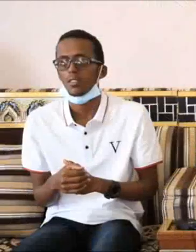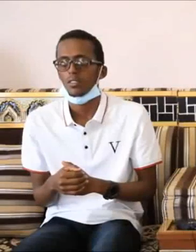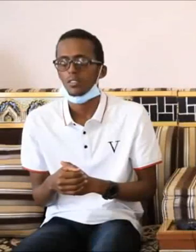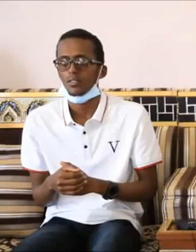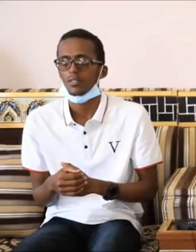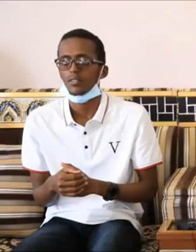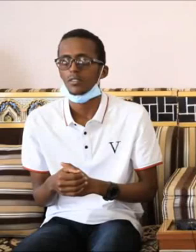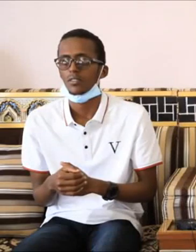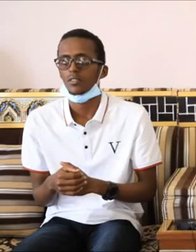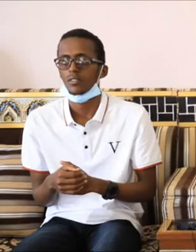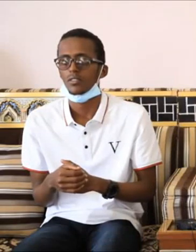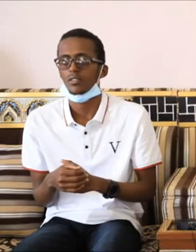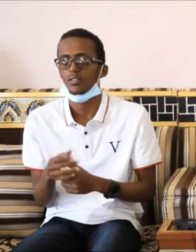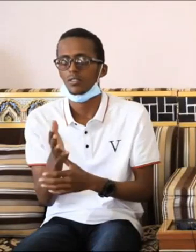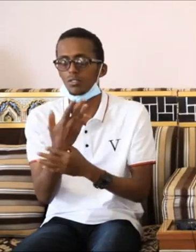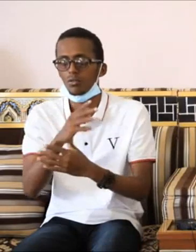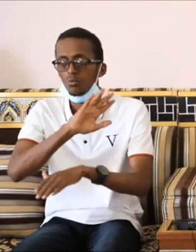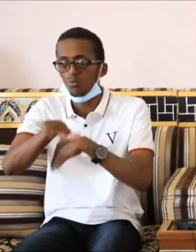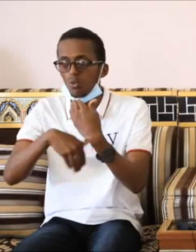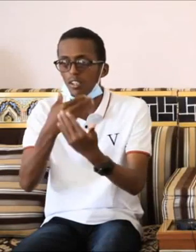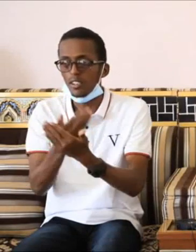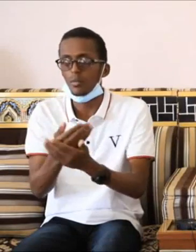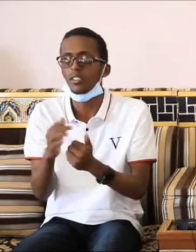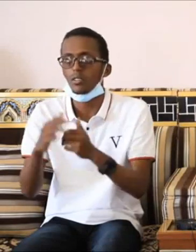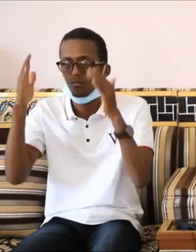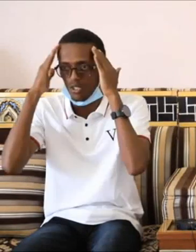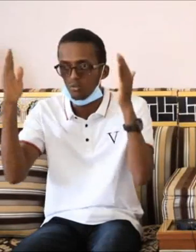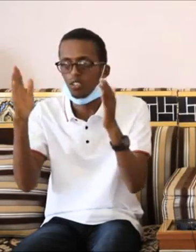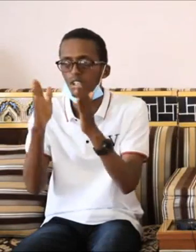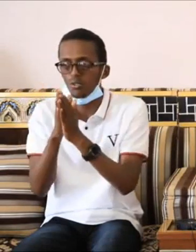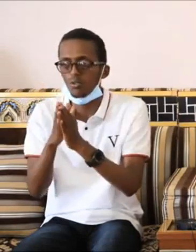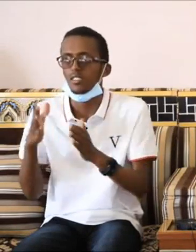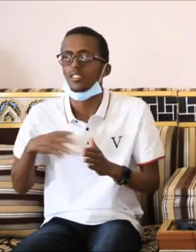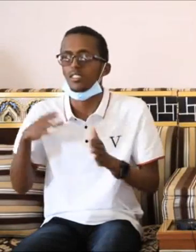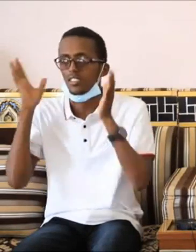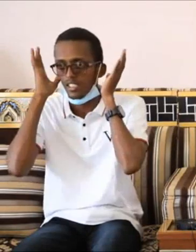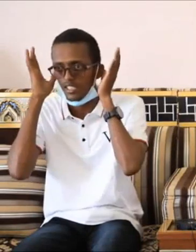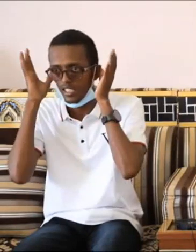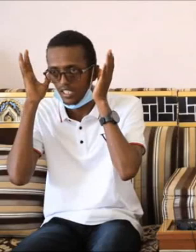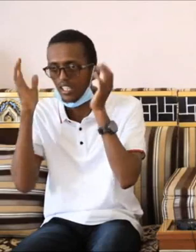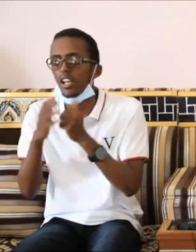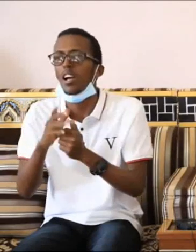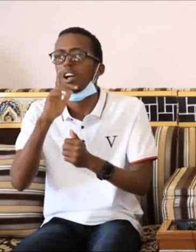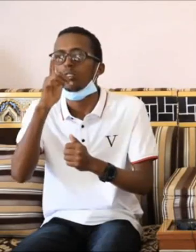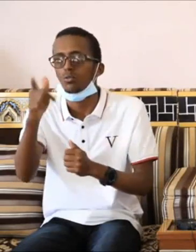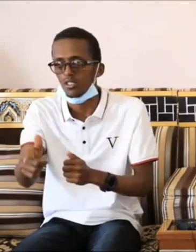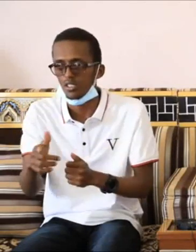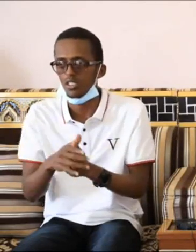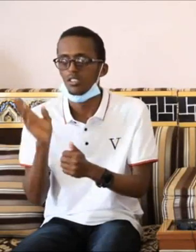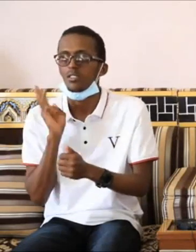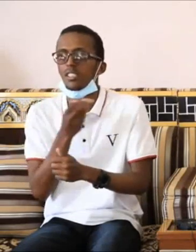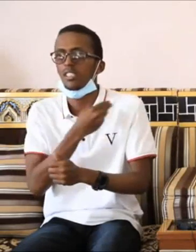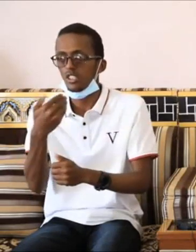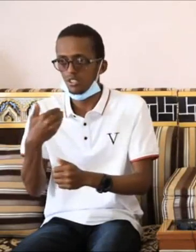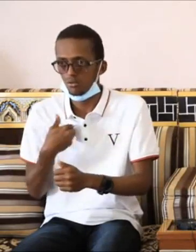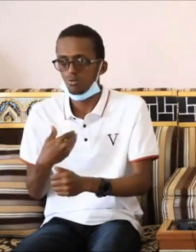ام وحا ضمان انا غي انت دد ويله نغيسن سابا اينو قرينا ان اي جيرتو